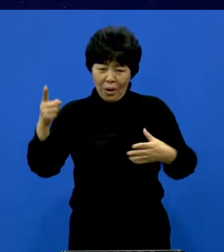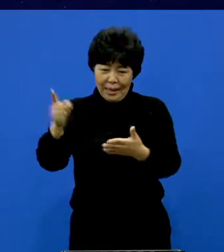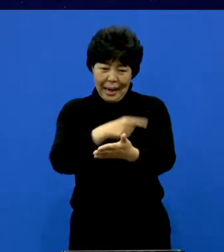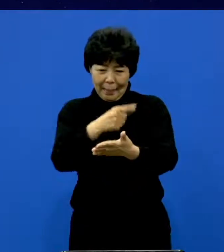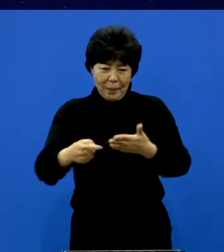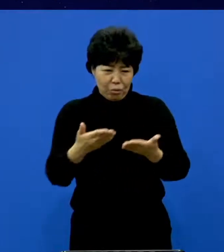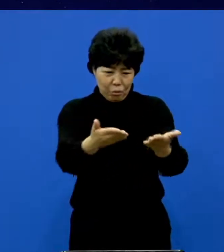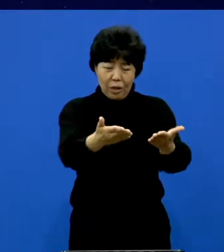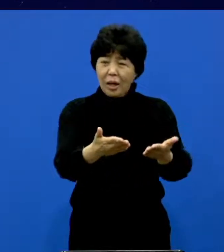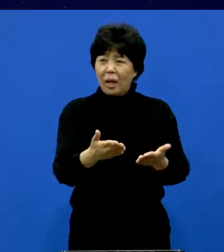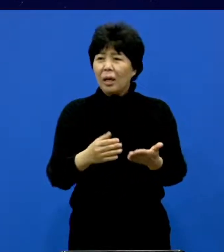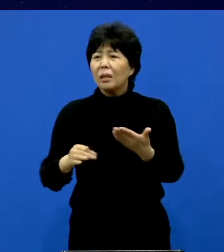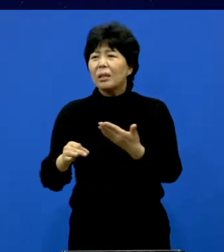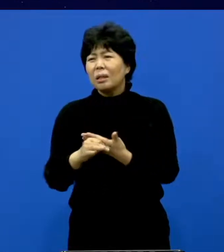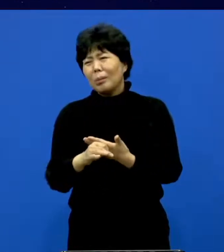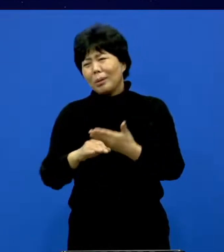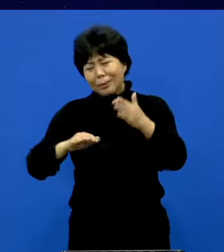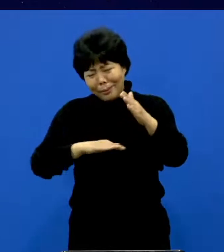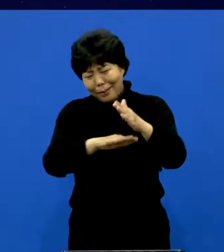이게 있으면 심각한 겁니다.